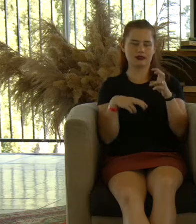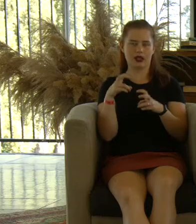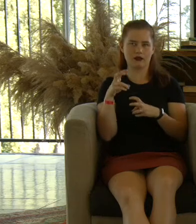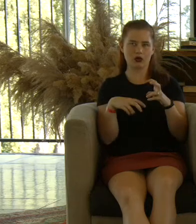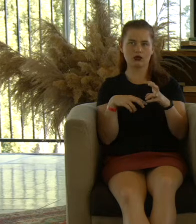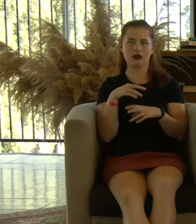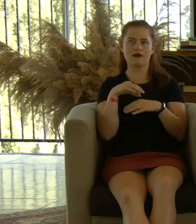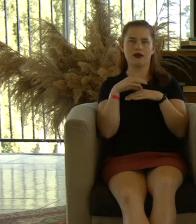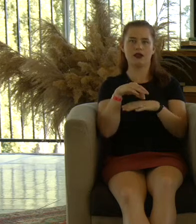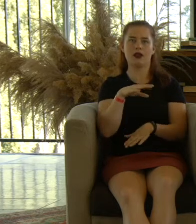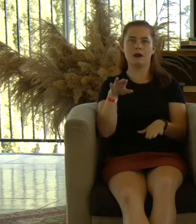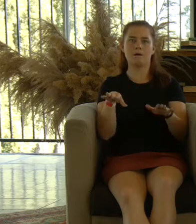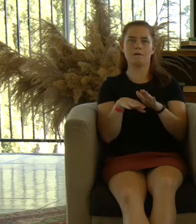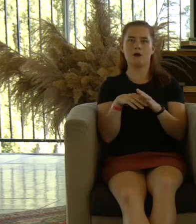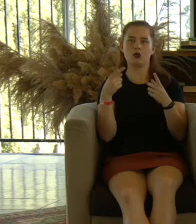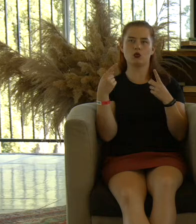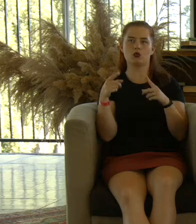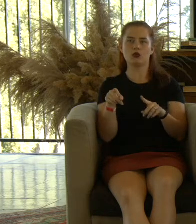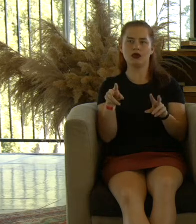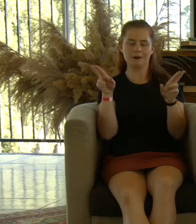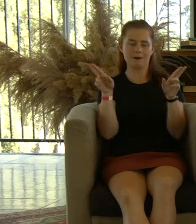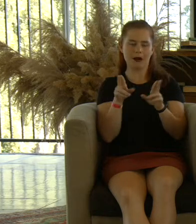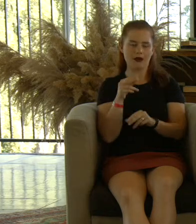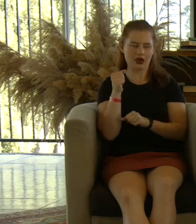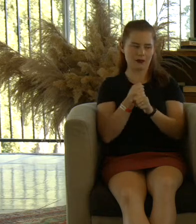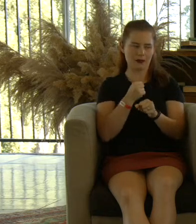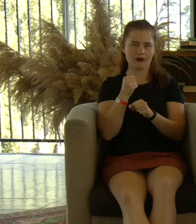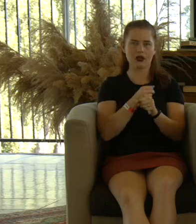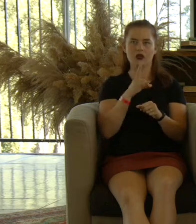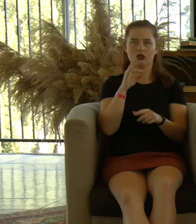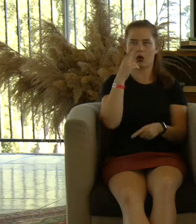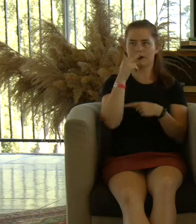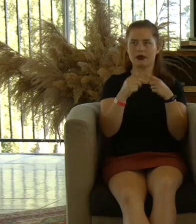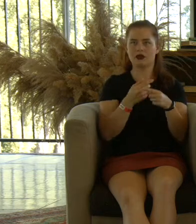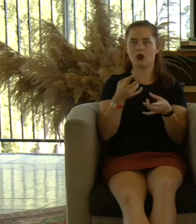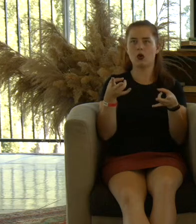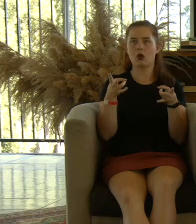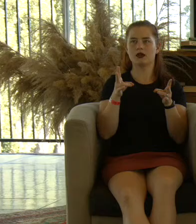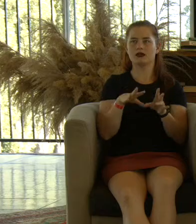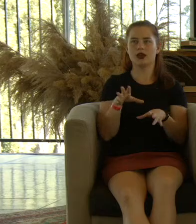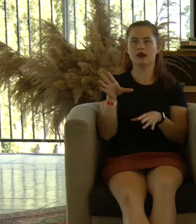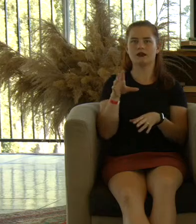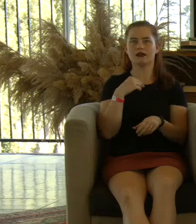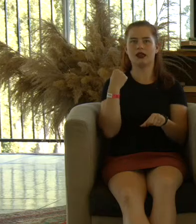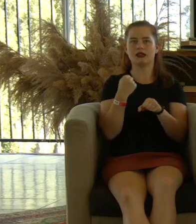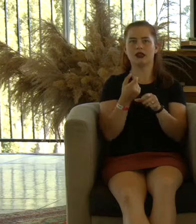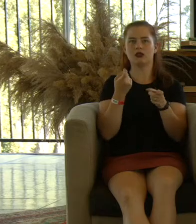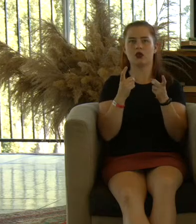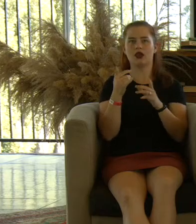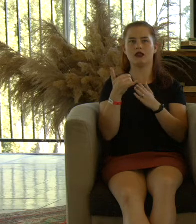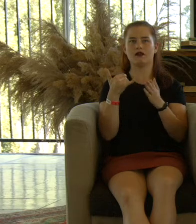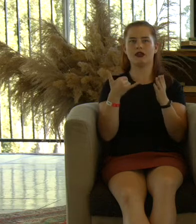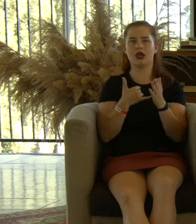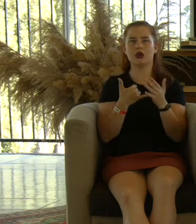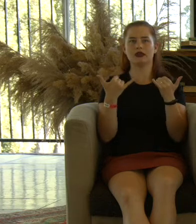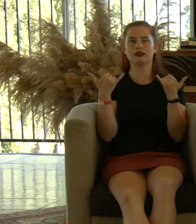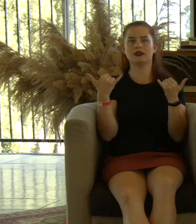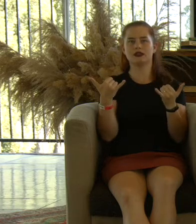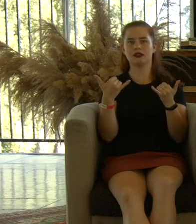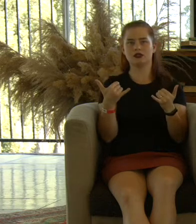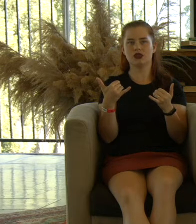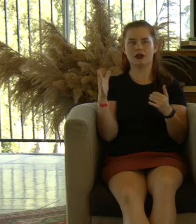под... там, другой принцип производства, но в семьях традиция осталась. И в семьях как раз делали натуральное вино, и сейчас его по всему